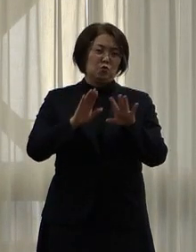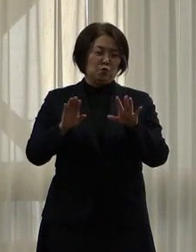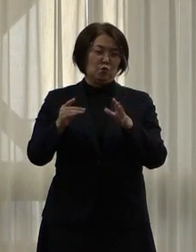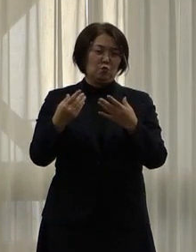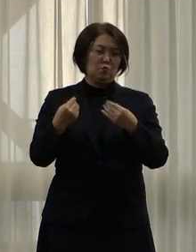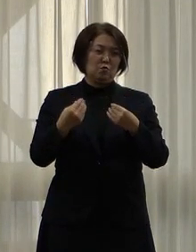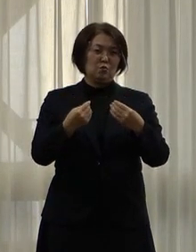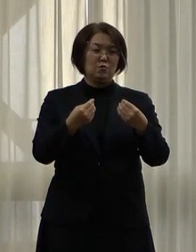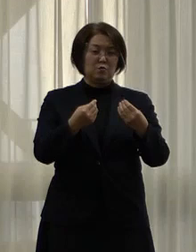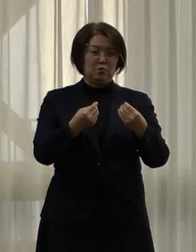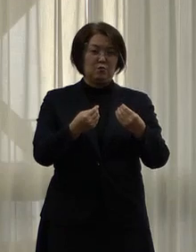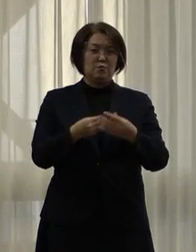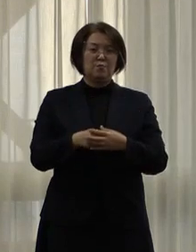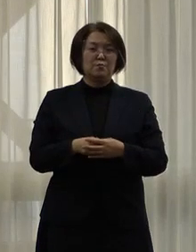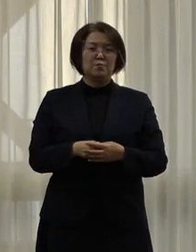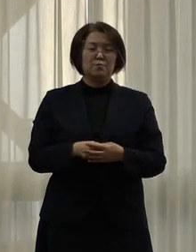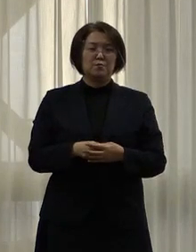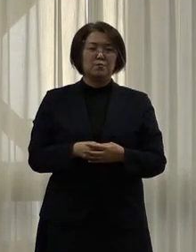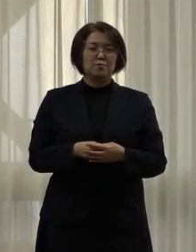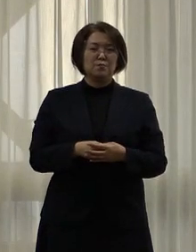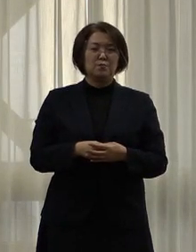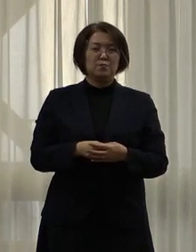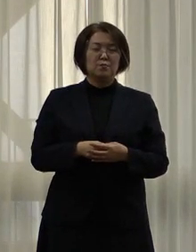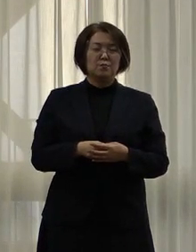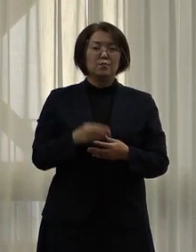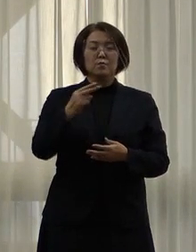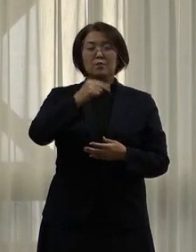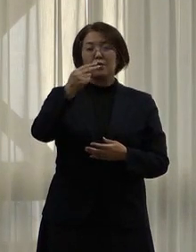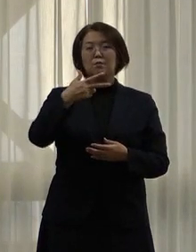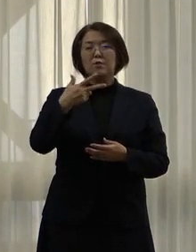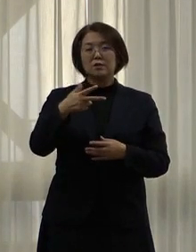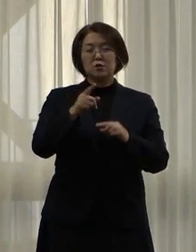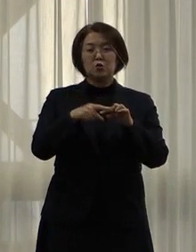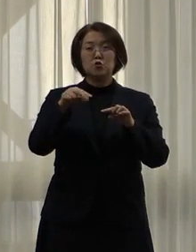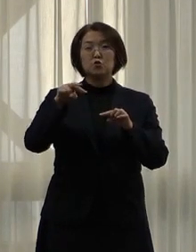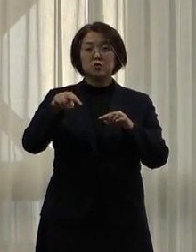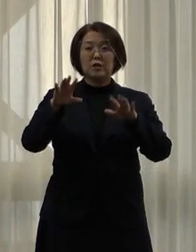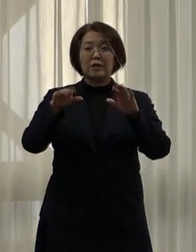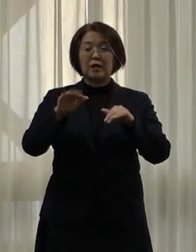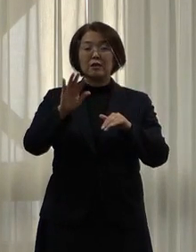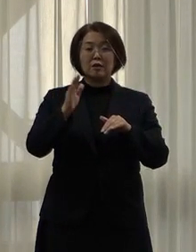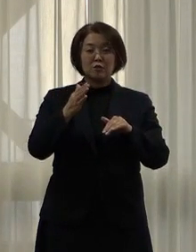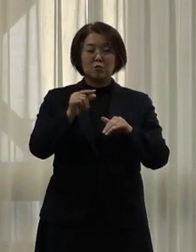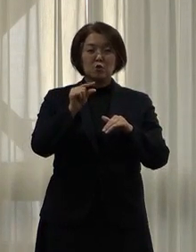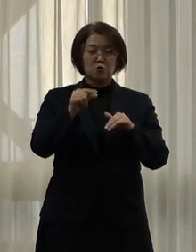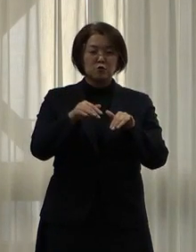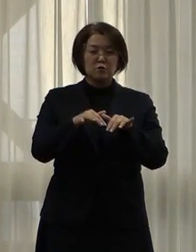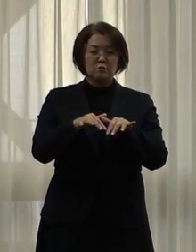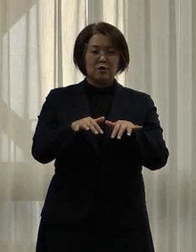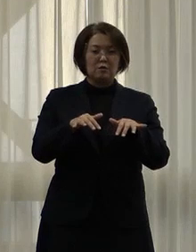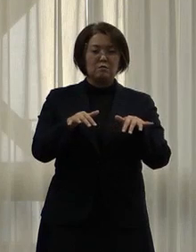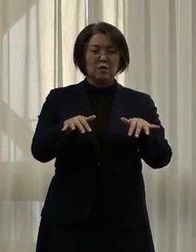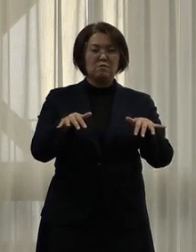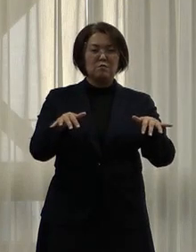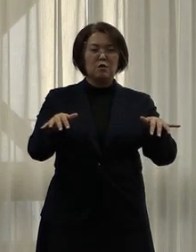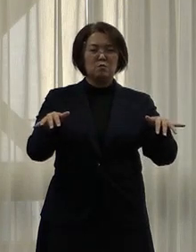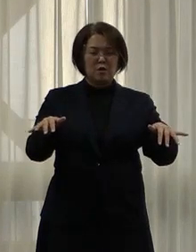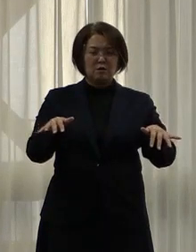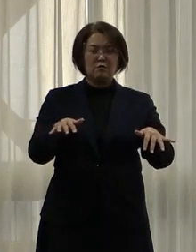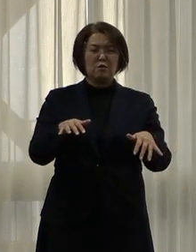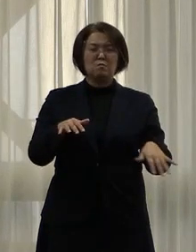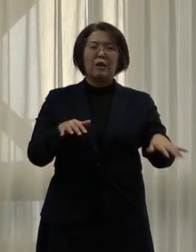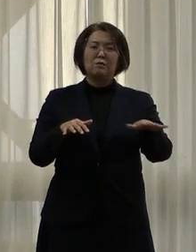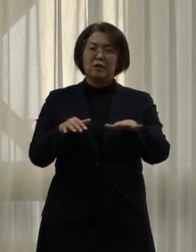況にあるということ、そして、富山市中心だった感染がじわりと周りにも、まあ、広が